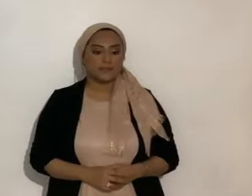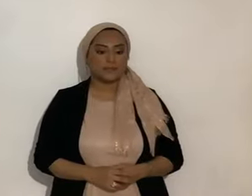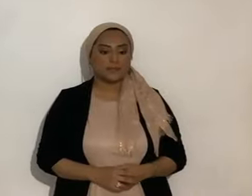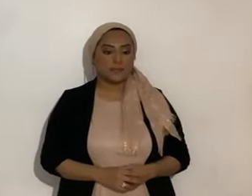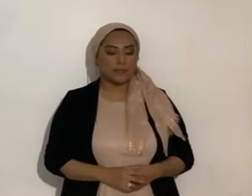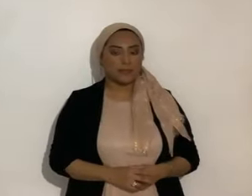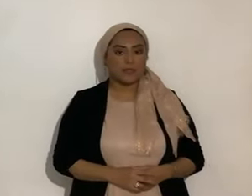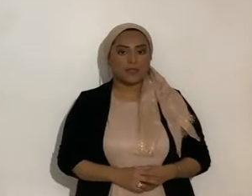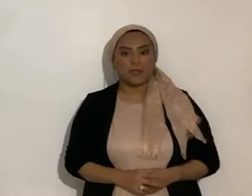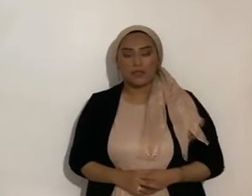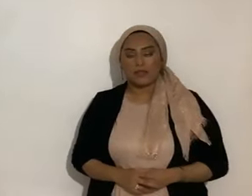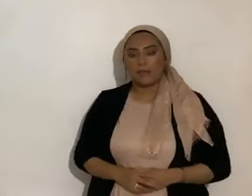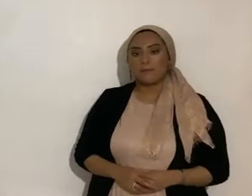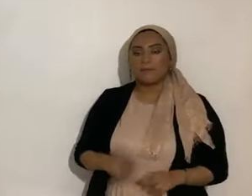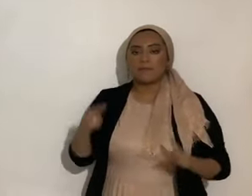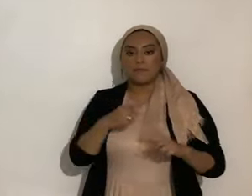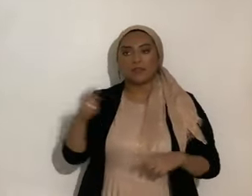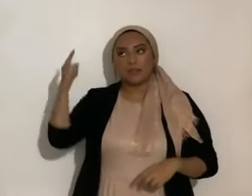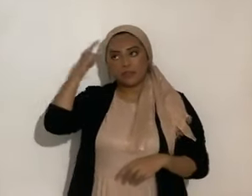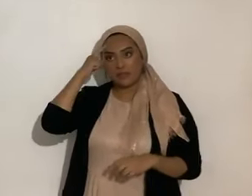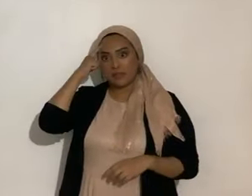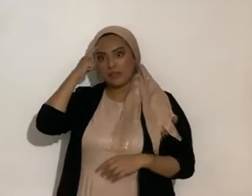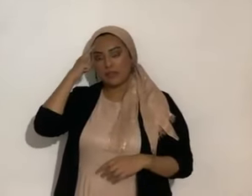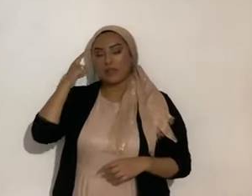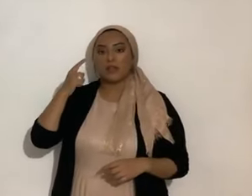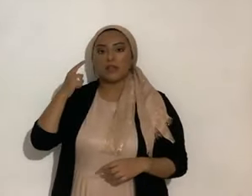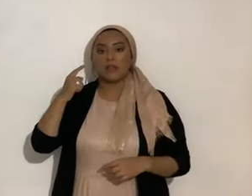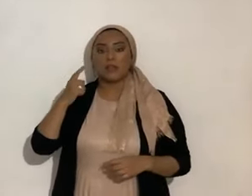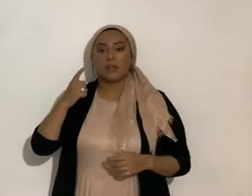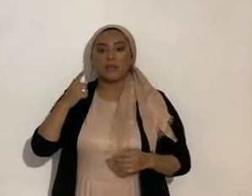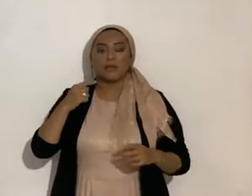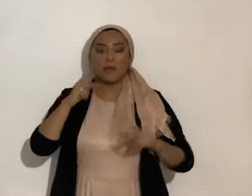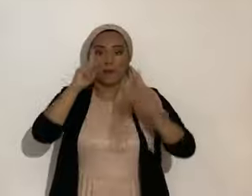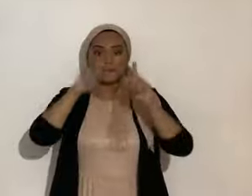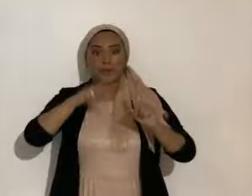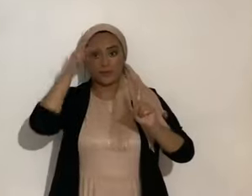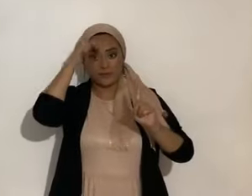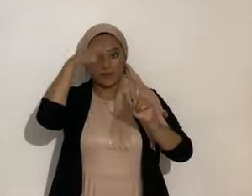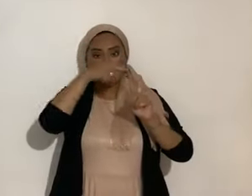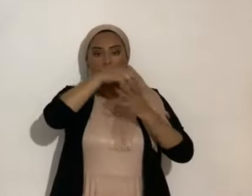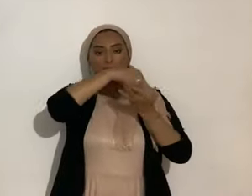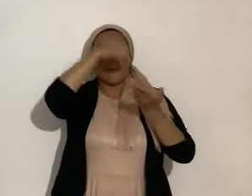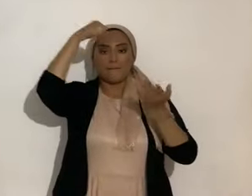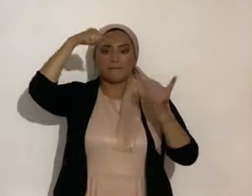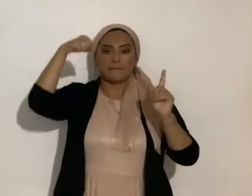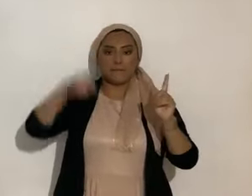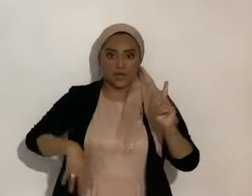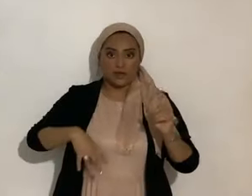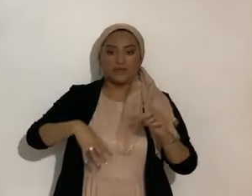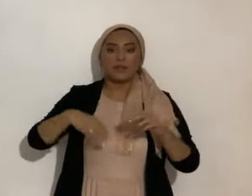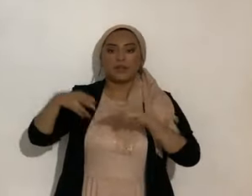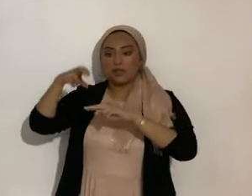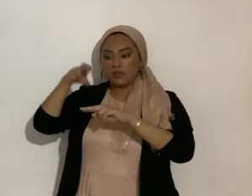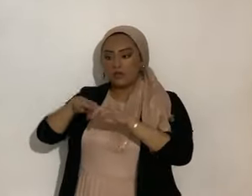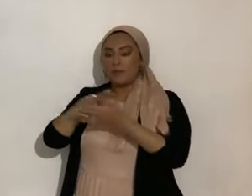¿Recuerdas? Estaba cuerdo y a sus pies de Yahshua. Recuperó la razón, no estaba en su